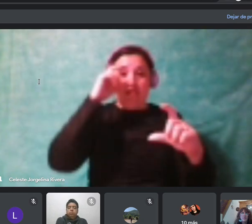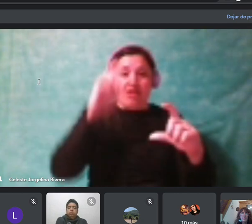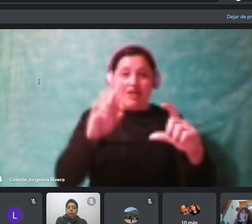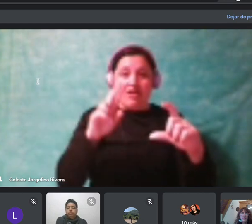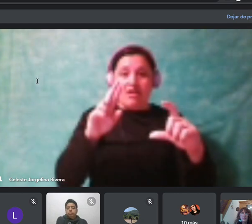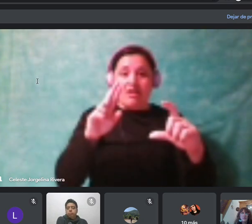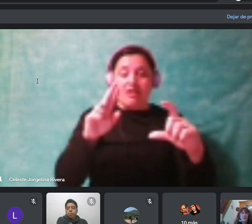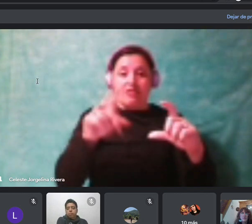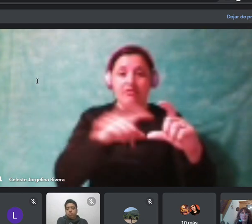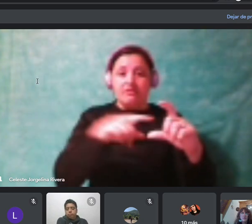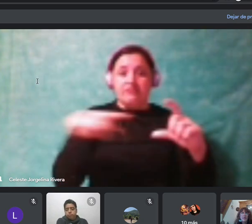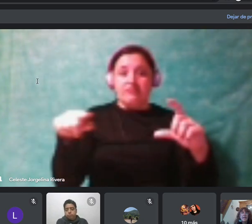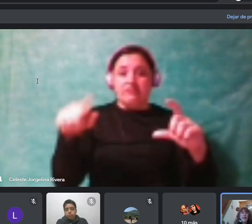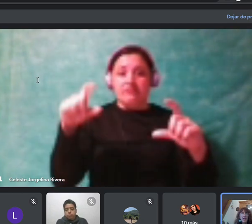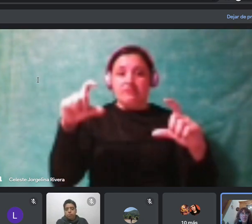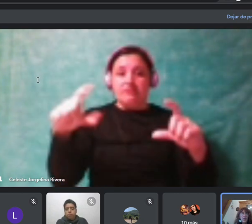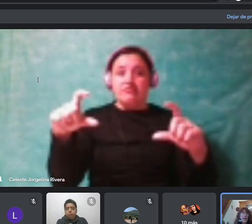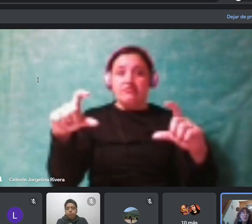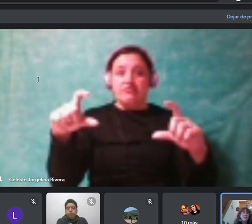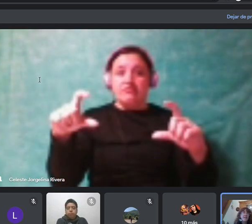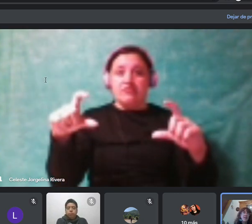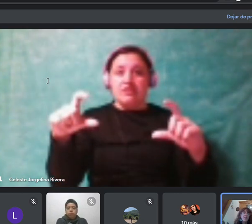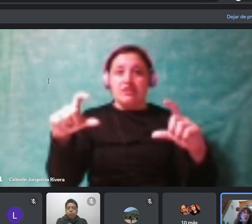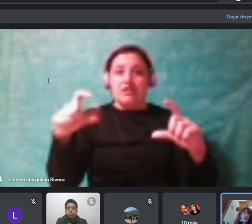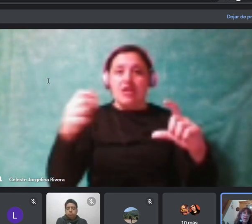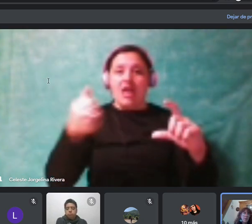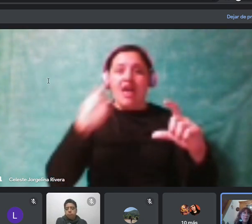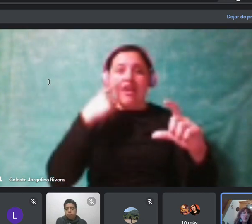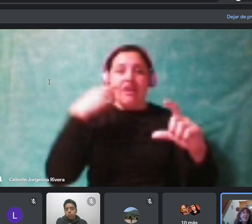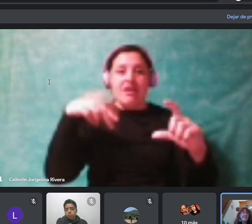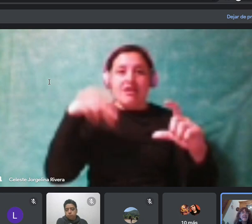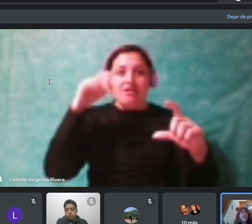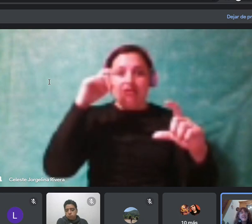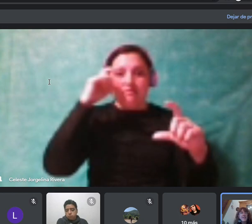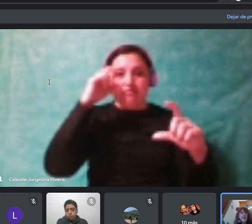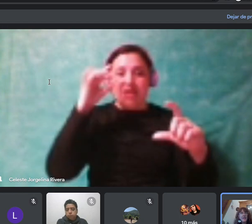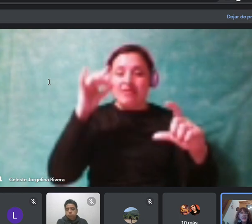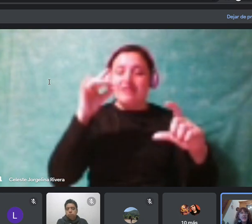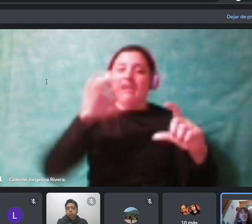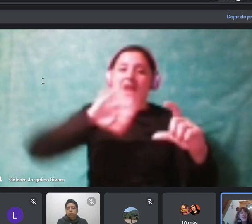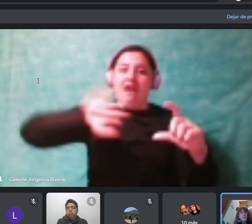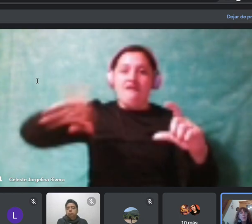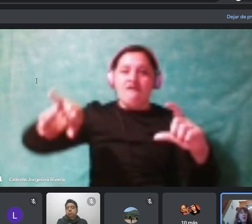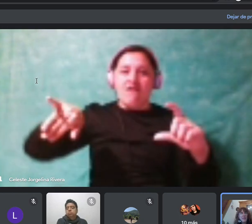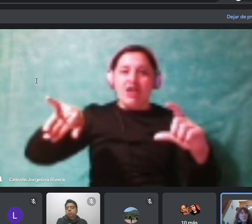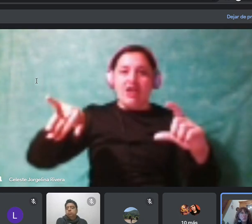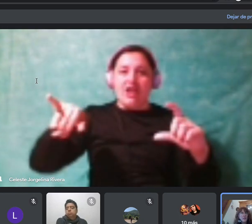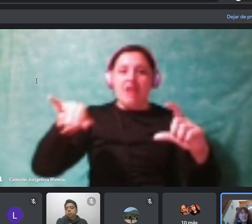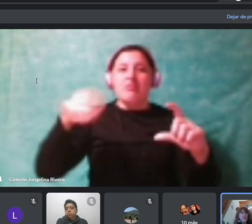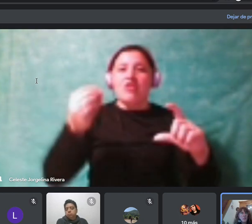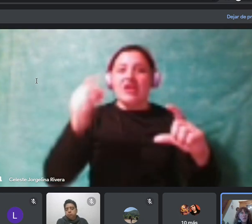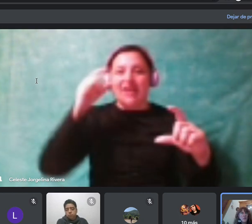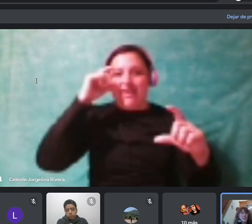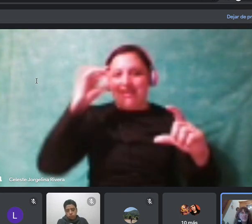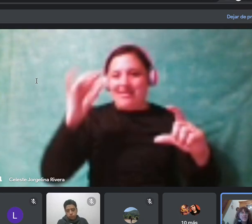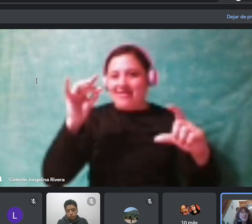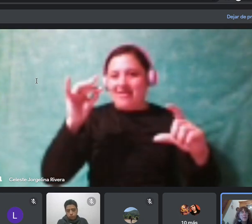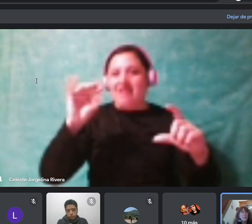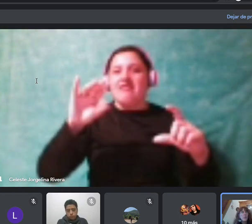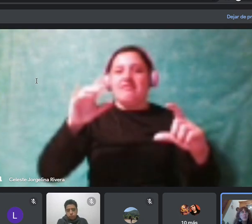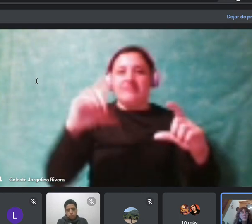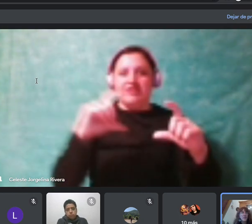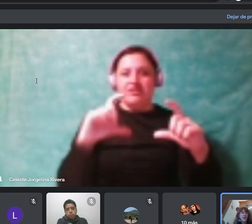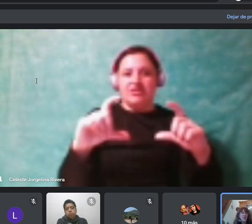hasta Amy. Claro, ain't queda fuera porque es ed después del sustantivo, ¿sí? Es